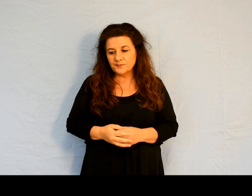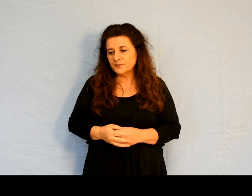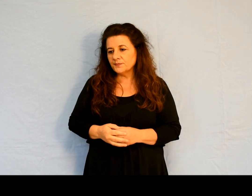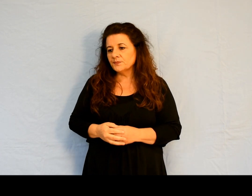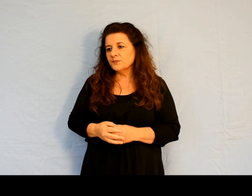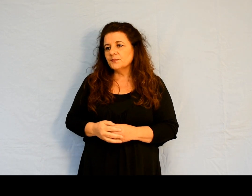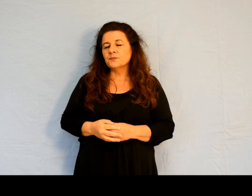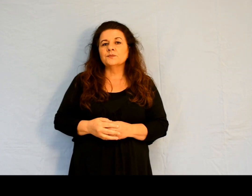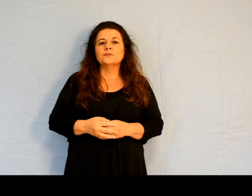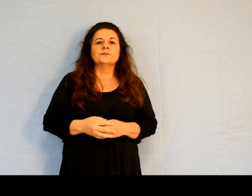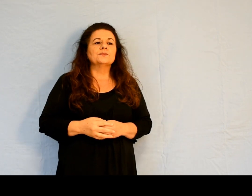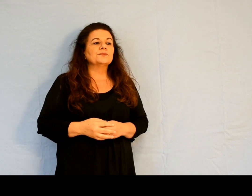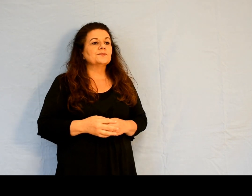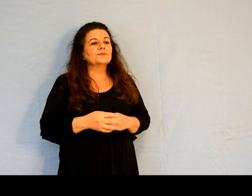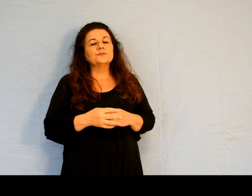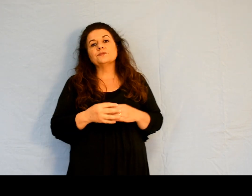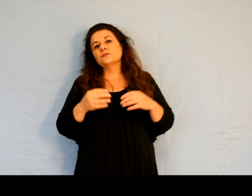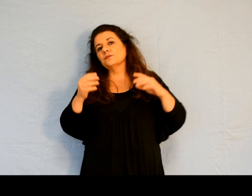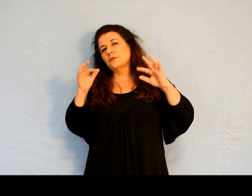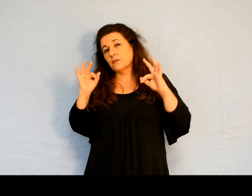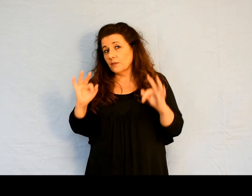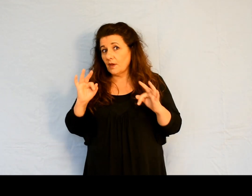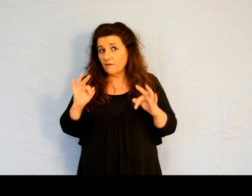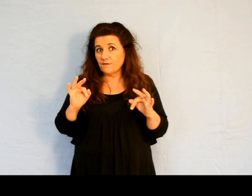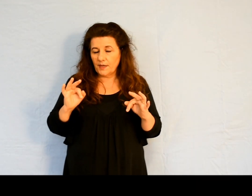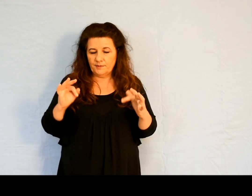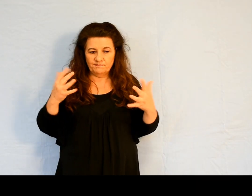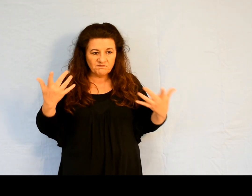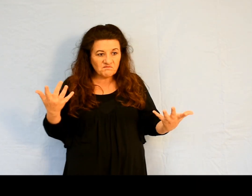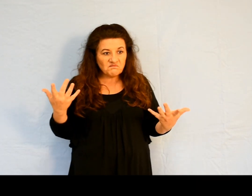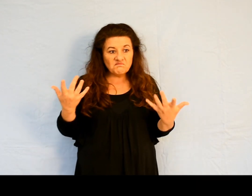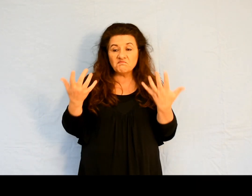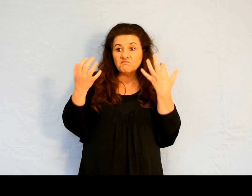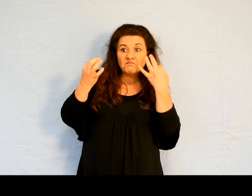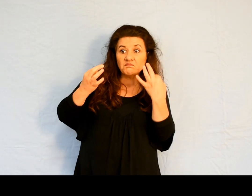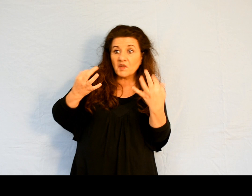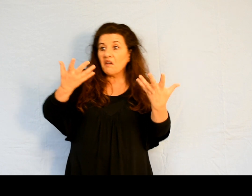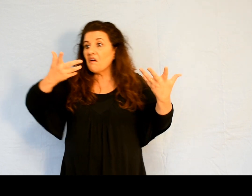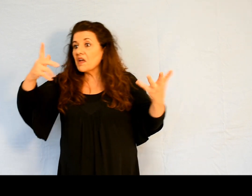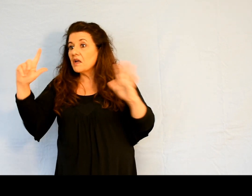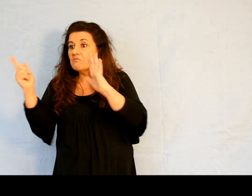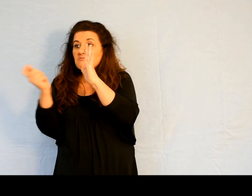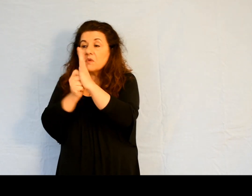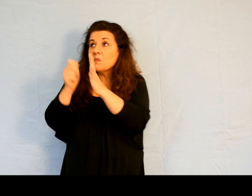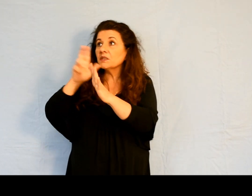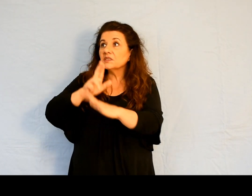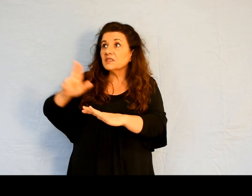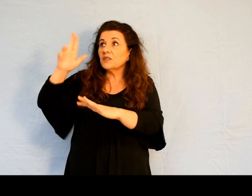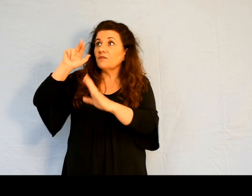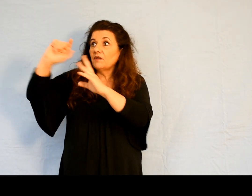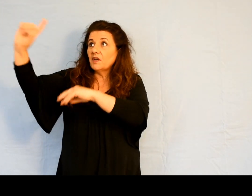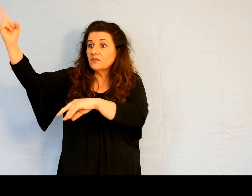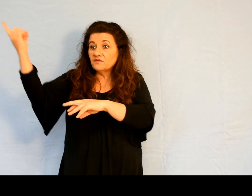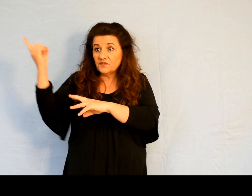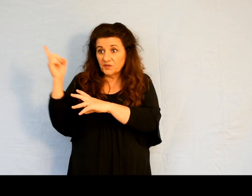Pour ce qui est des temps et des moments de la venue du Seigneur, vous n'avez pas besoin,